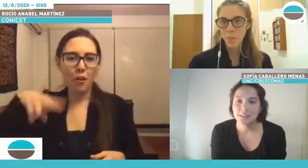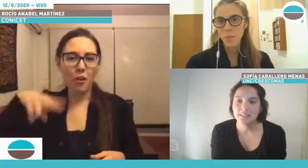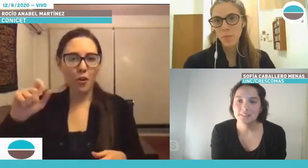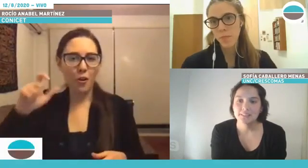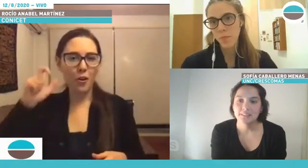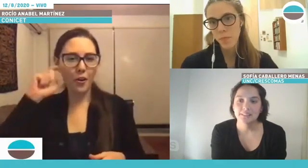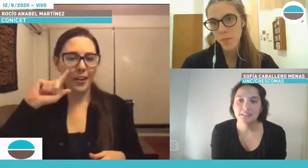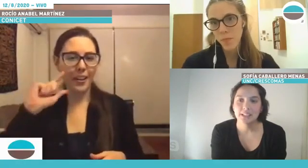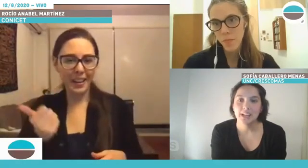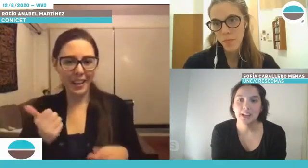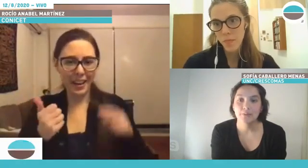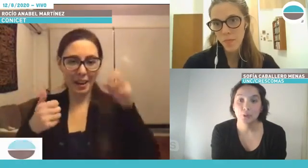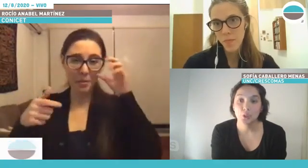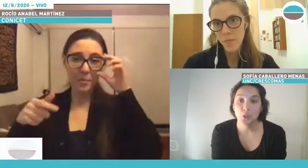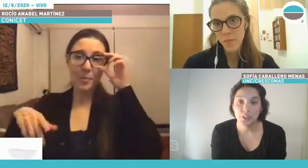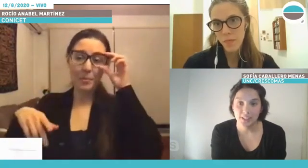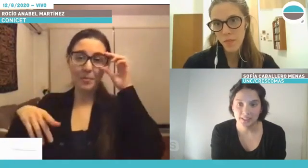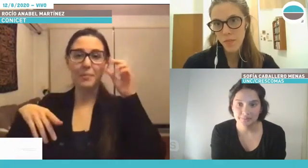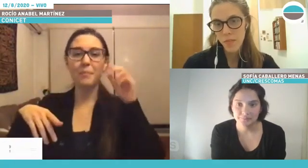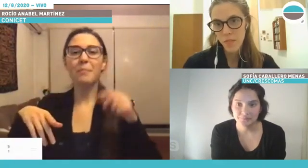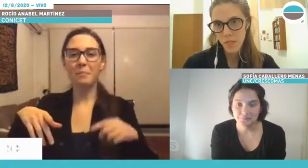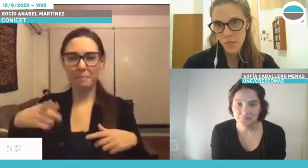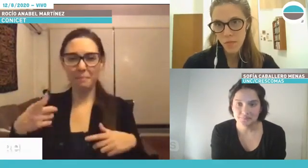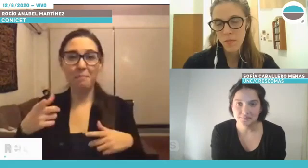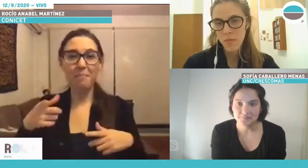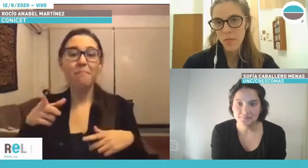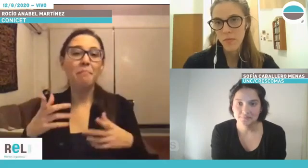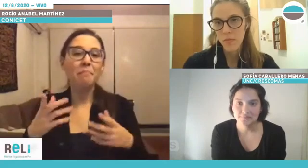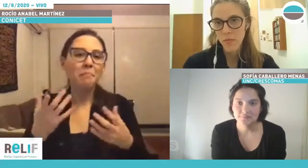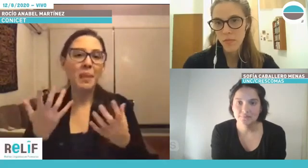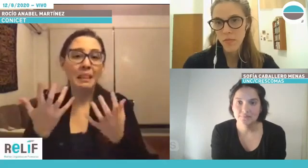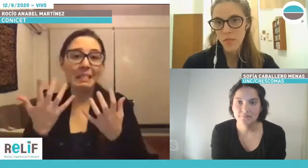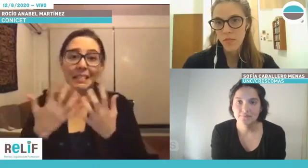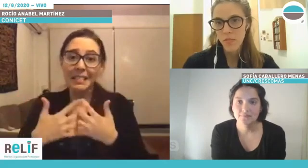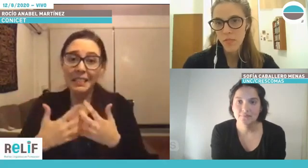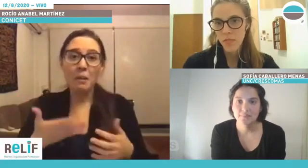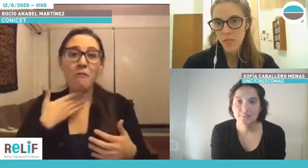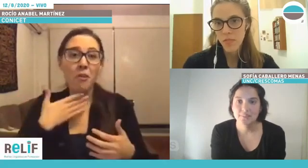el tema de la fonología. Ujú.